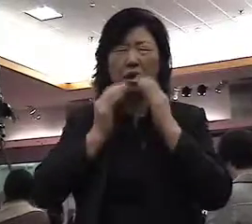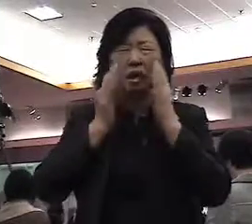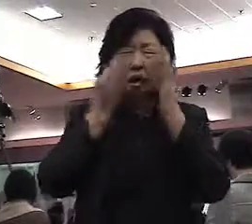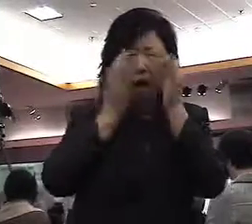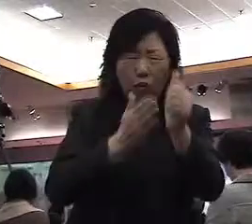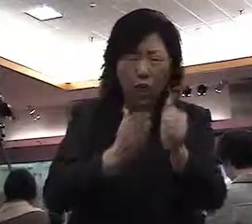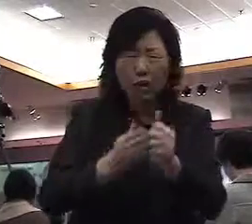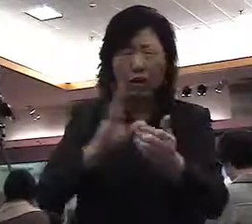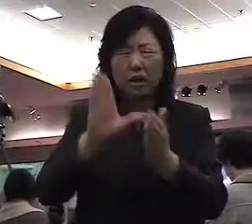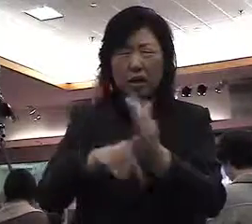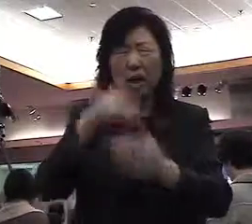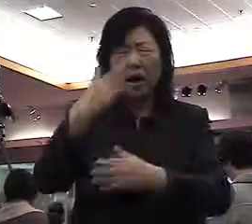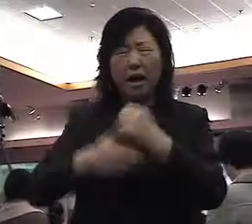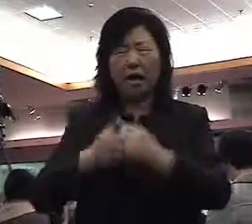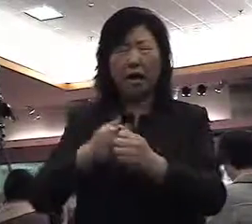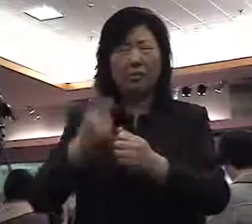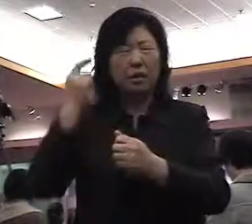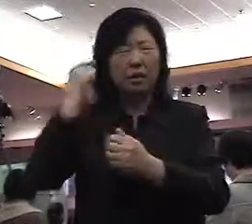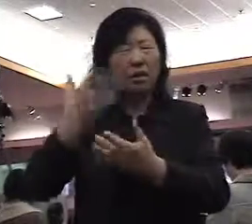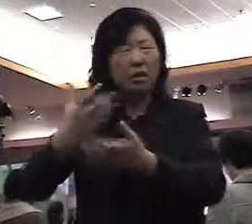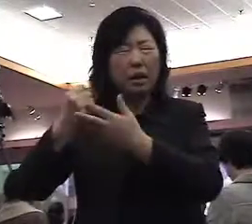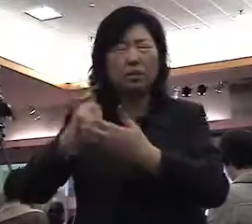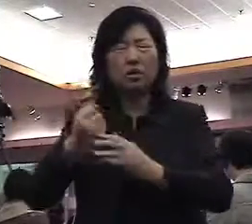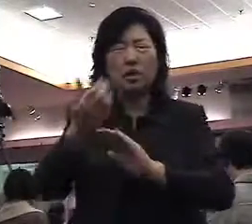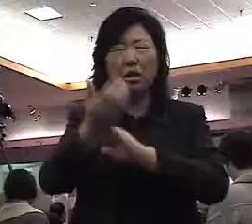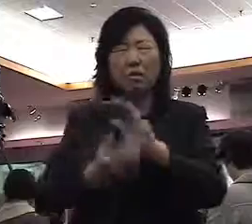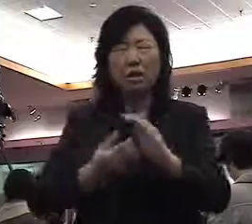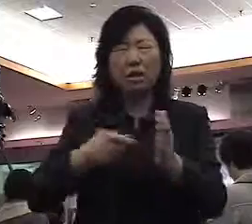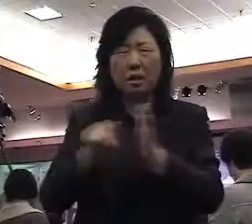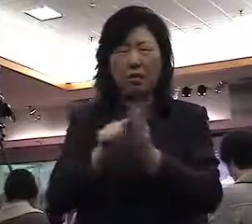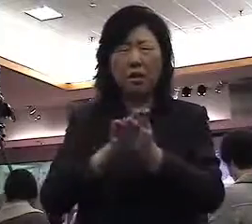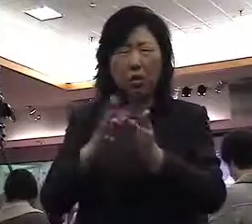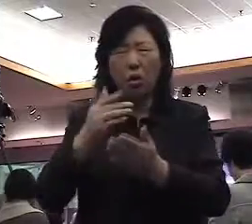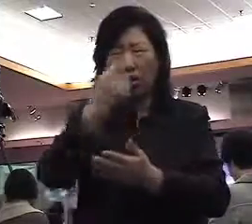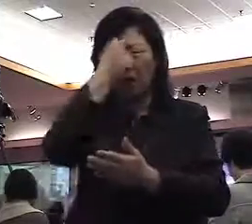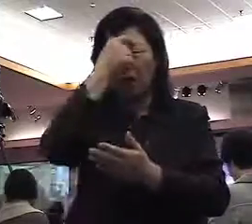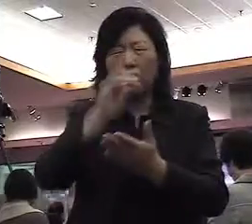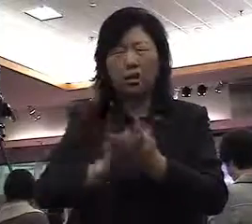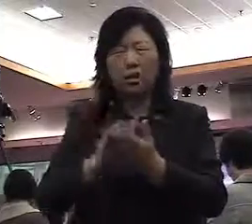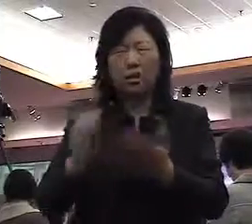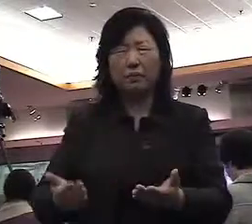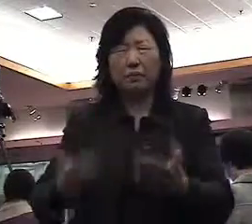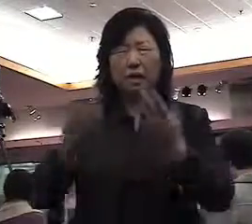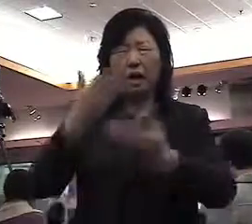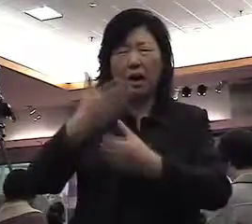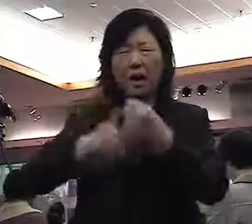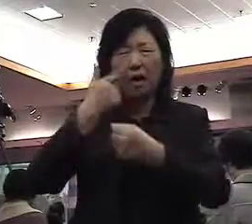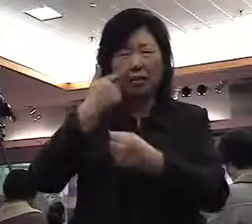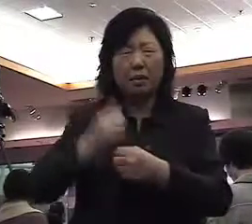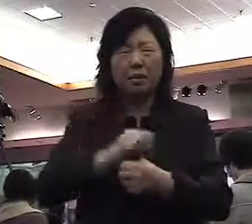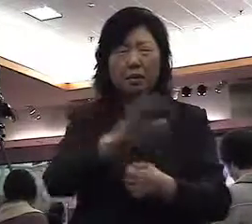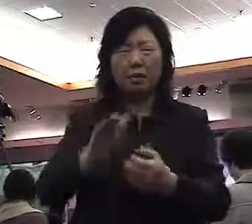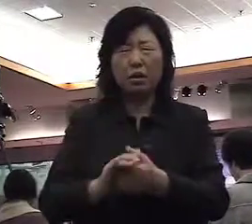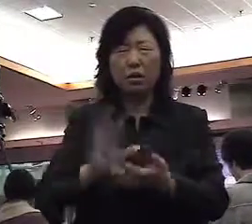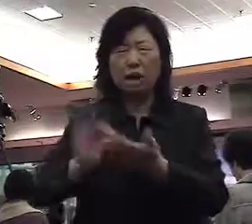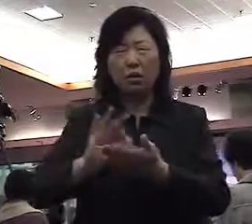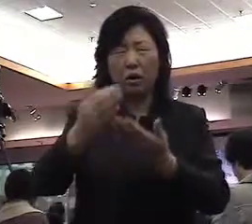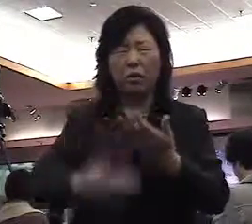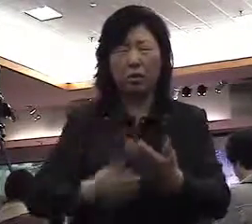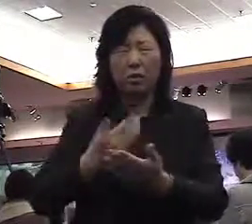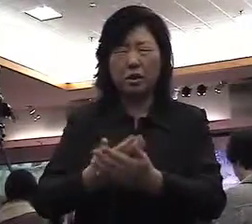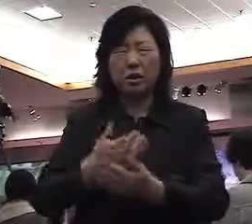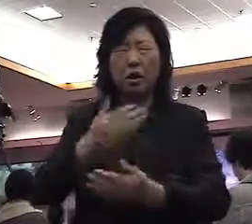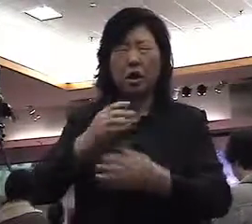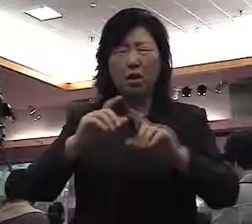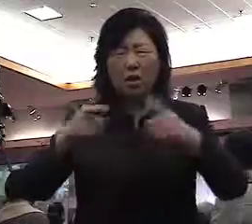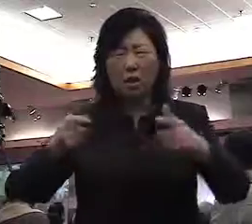도우심이 필요합니다. 아버지 지금 어려워진 불경기 가운데 너무나 힘들고 졸이고 있는 성도들이